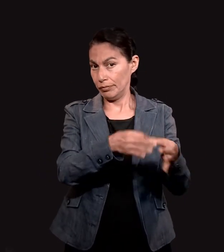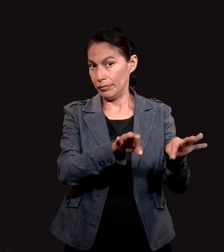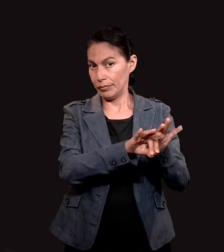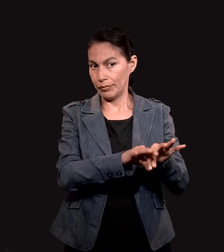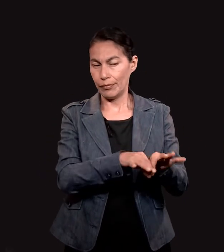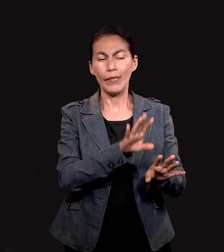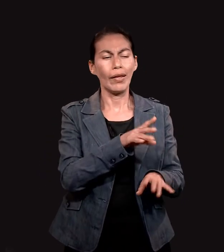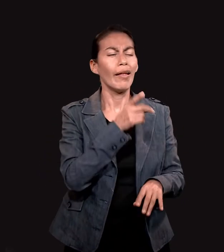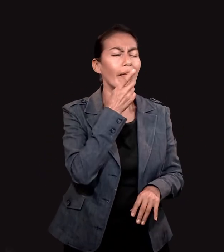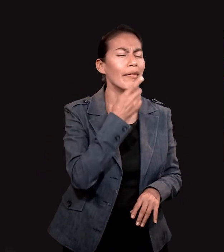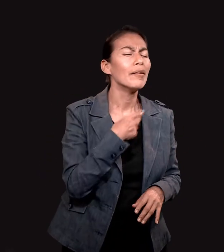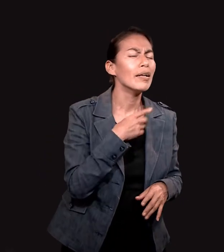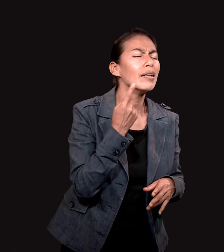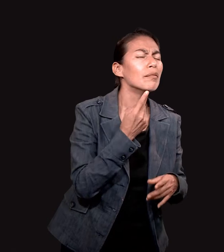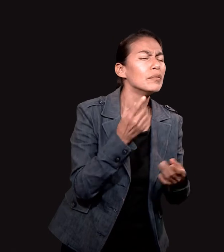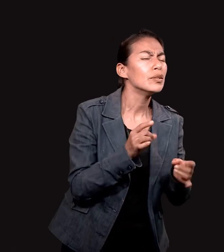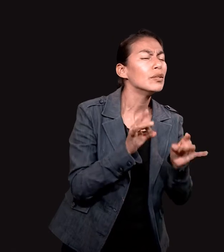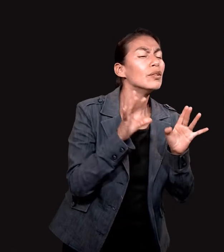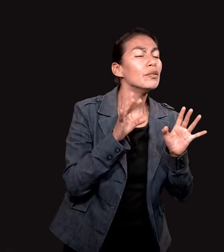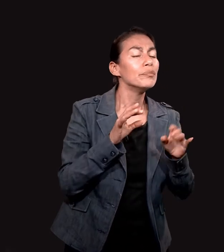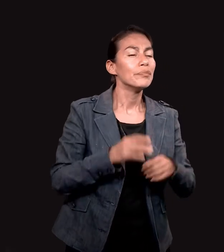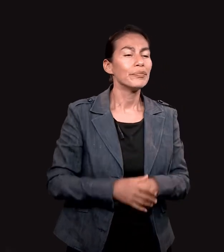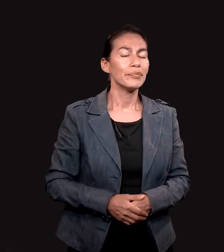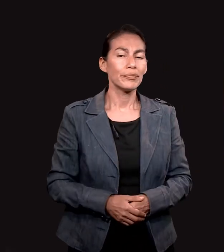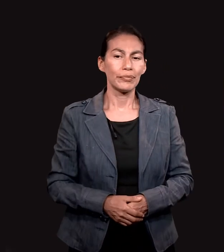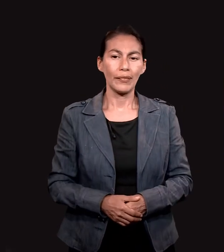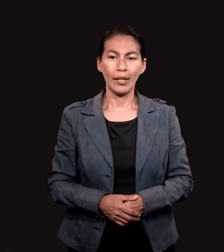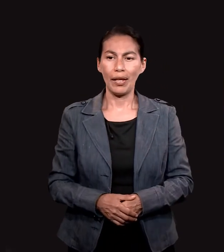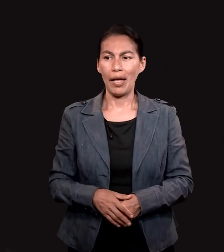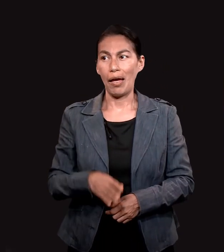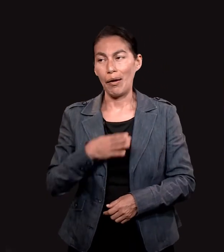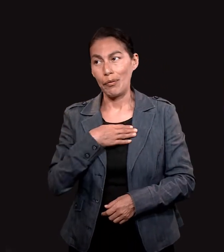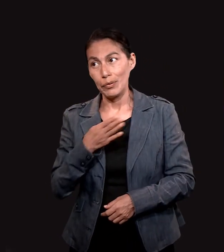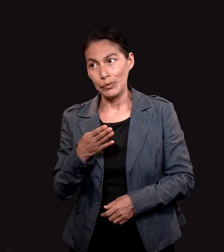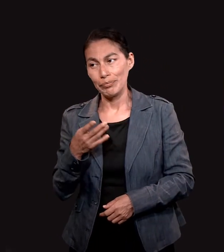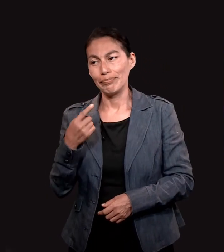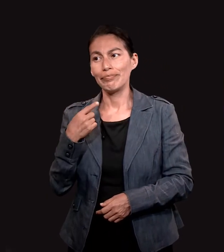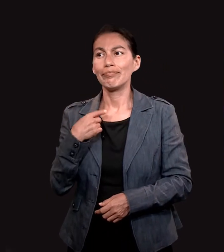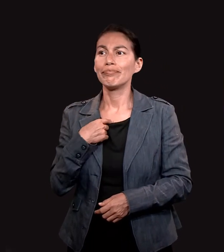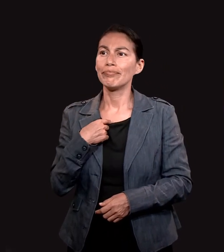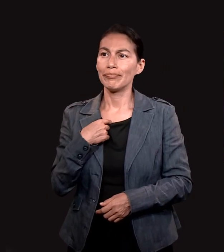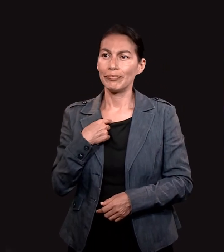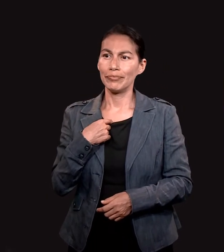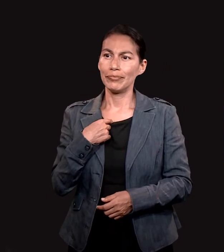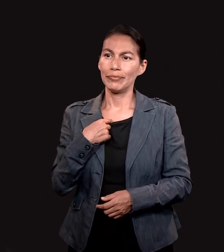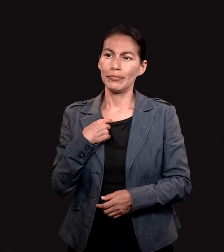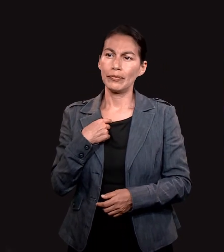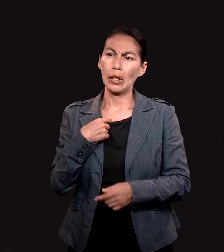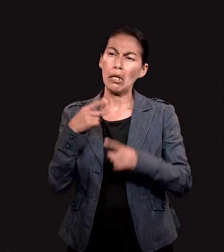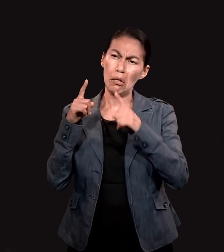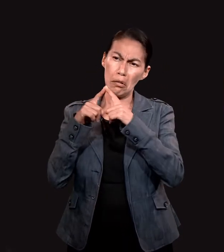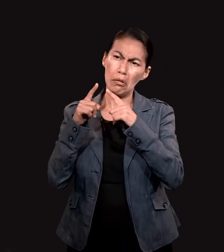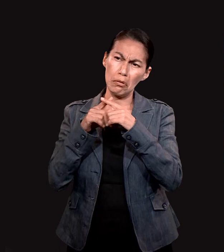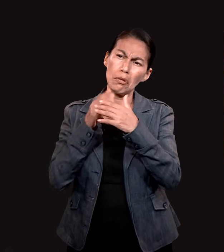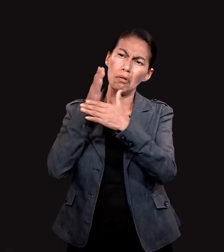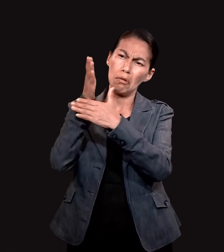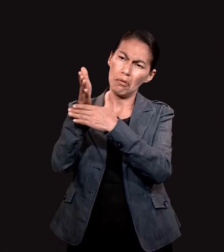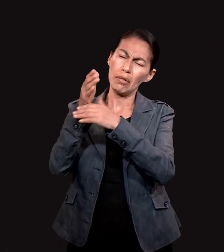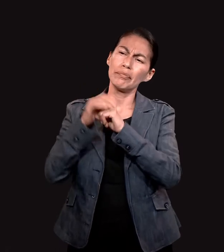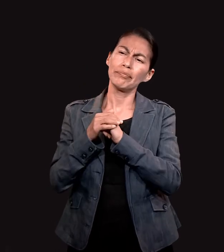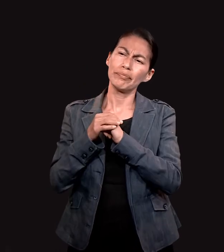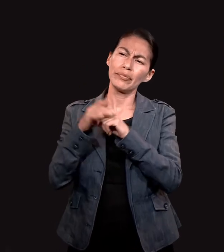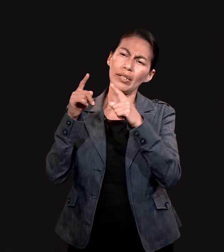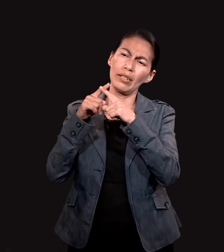etapa de la vida. ¿Y qué pasó? Bueno, pues cuando yo asistía a